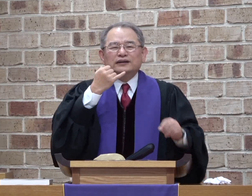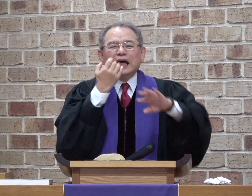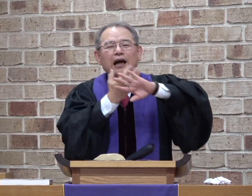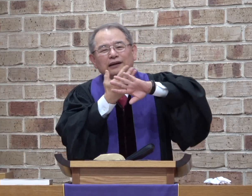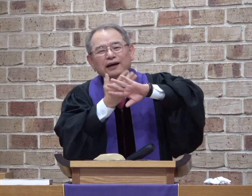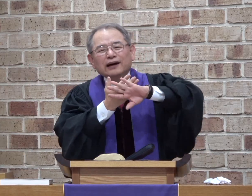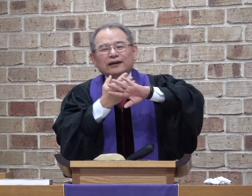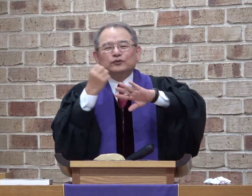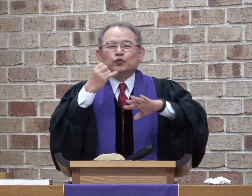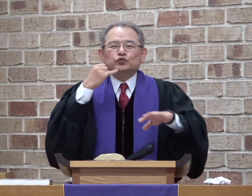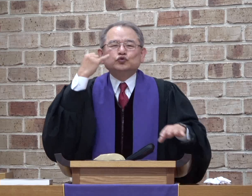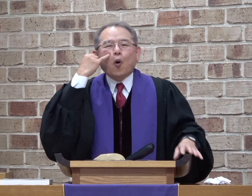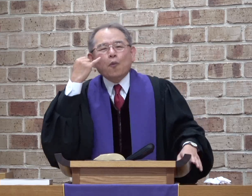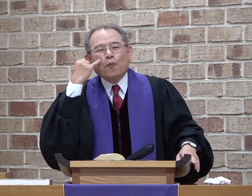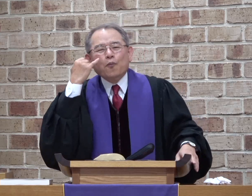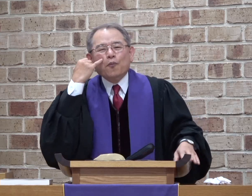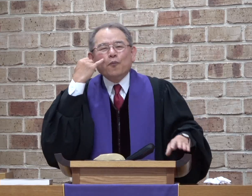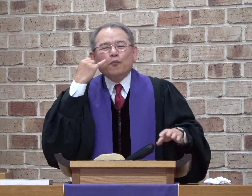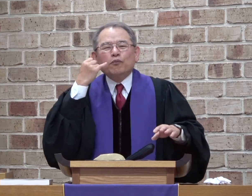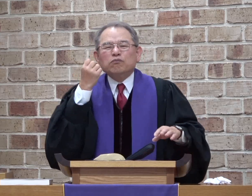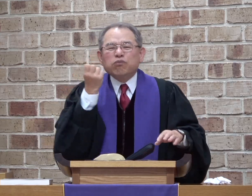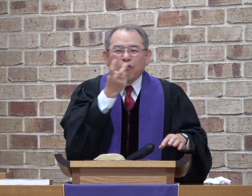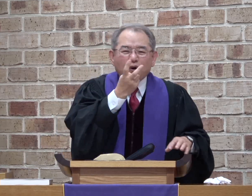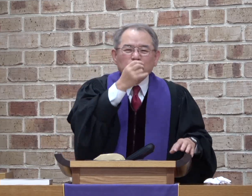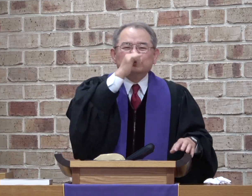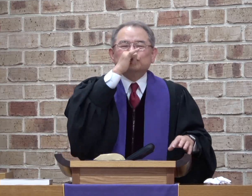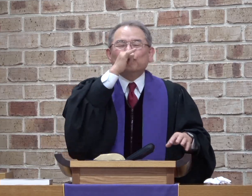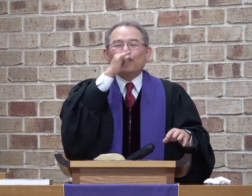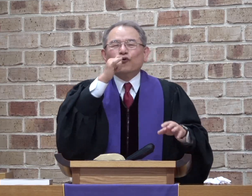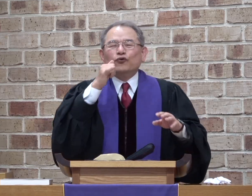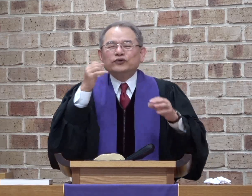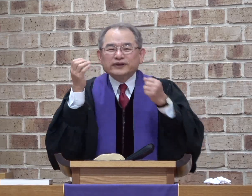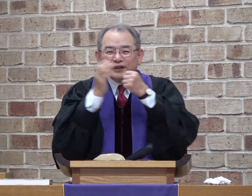엄마가 다른 그런 형제들 사이에서